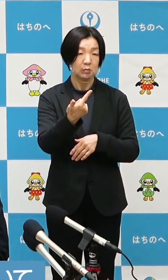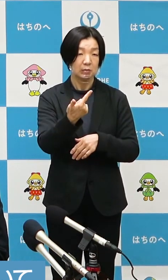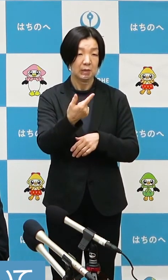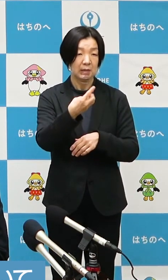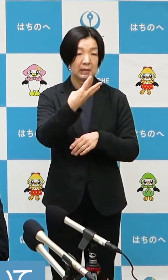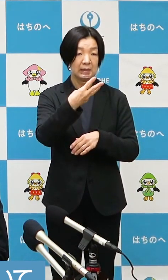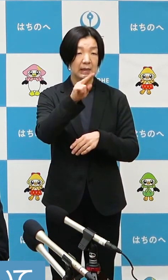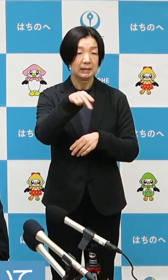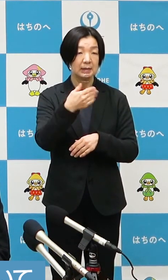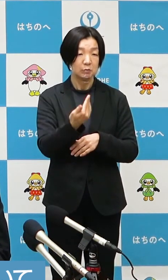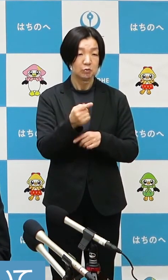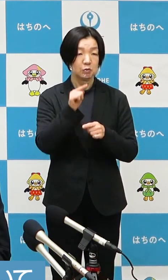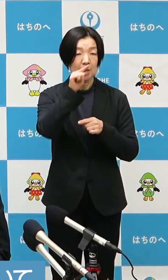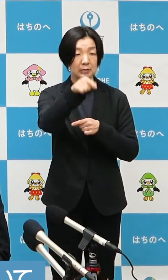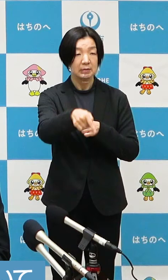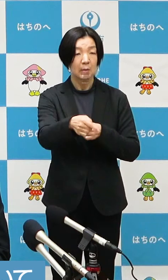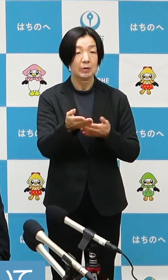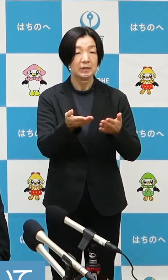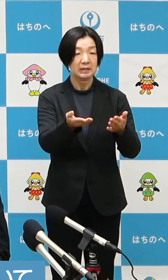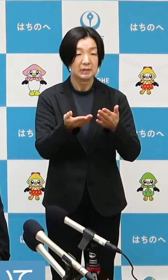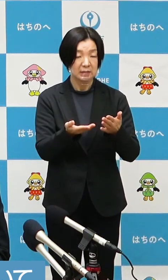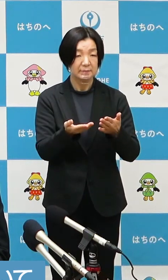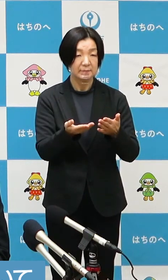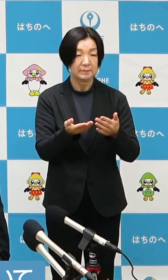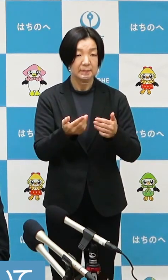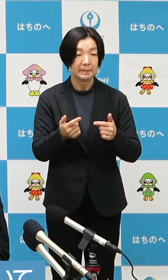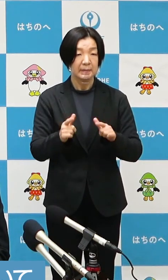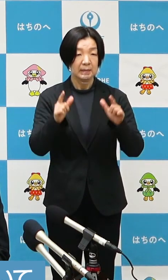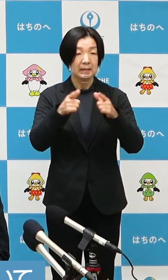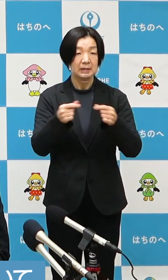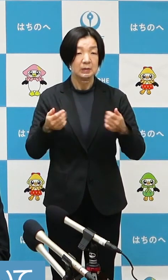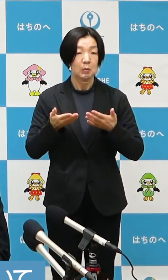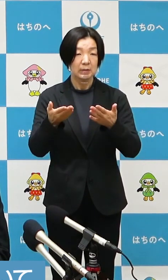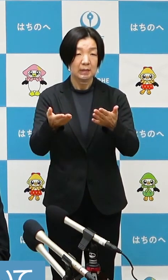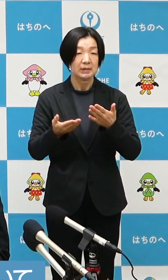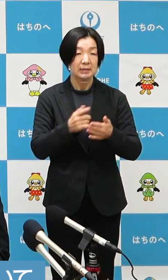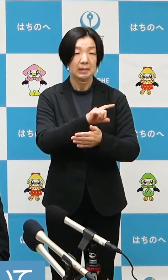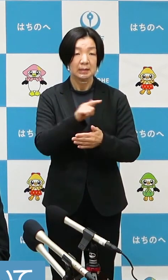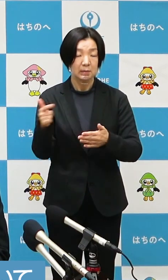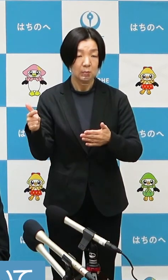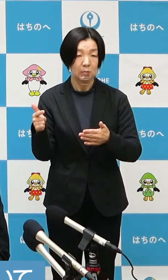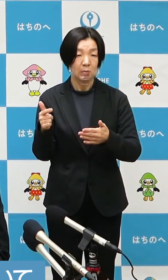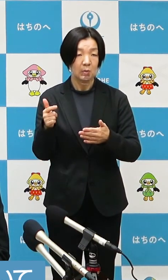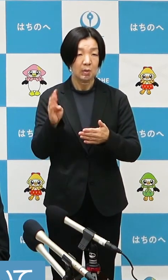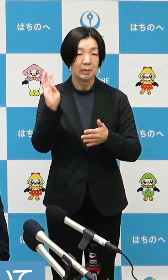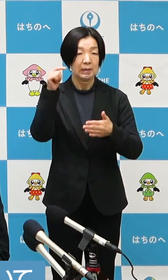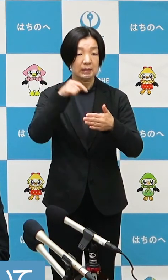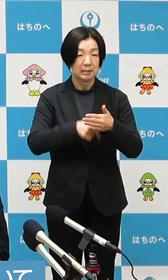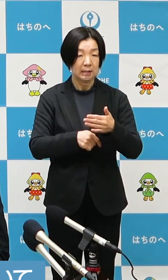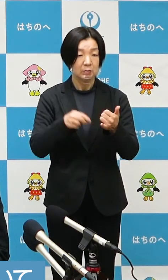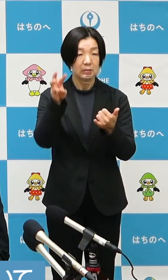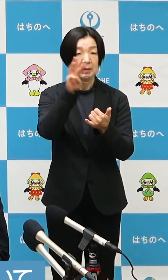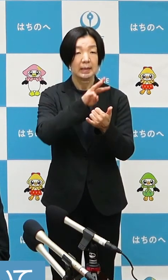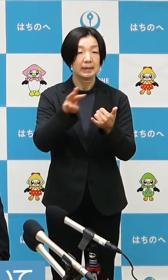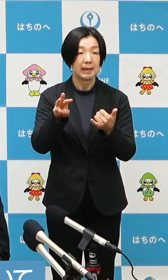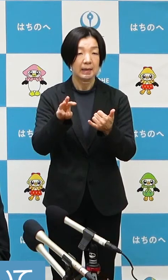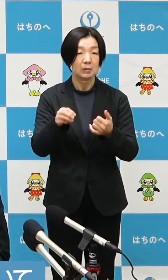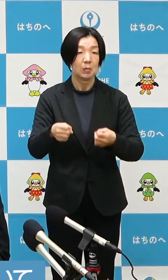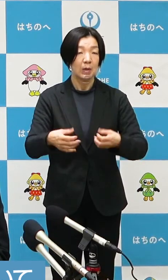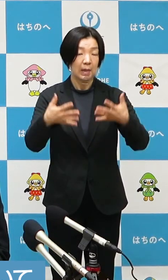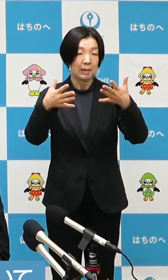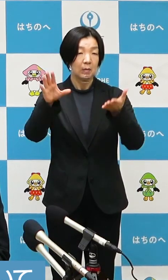か沖地震そして東日本大震災など県内の災害映像を